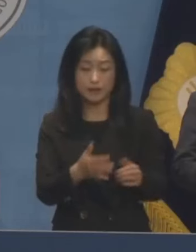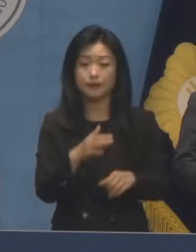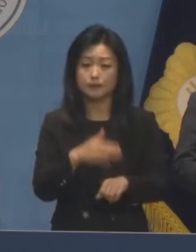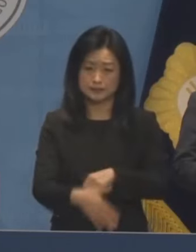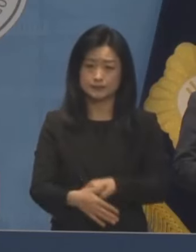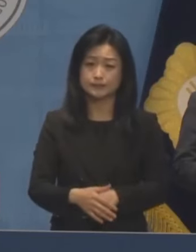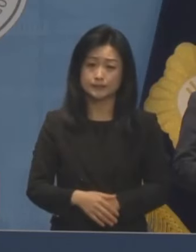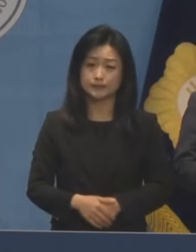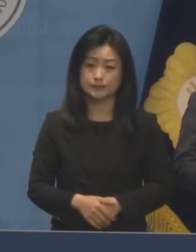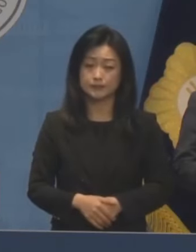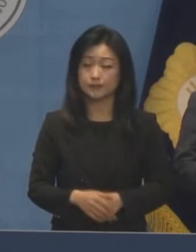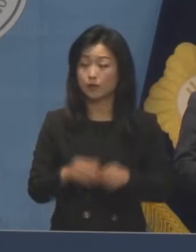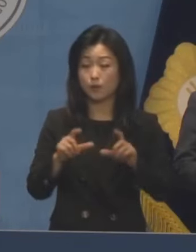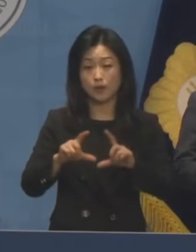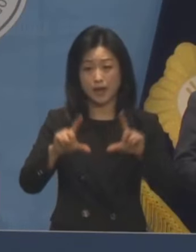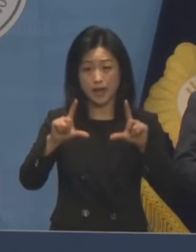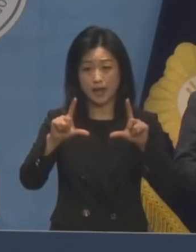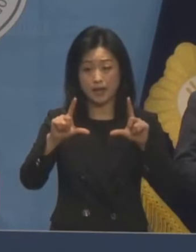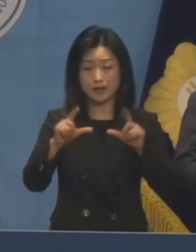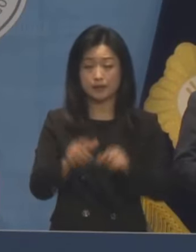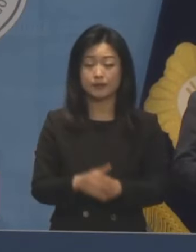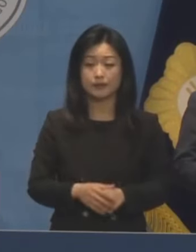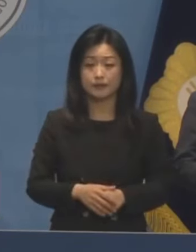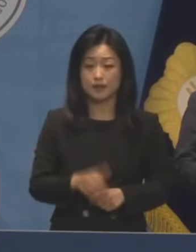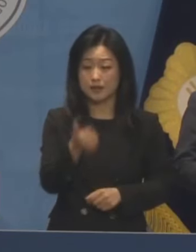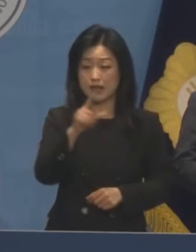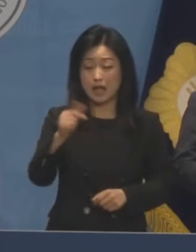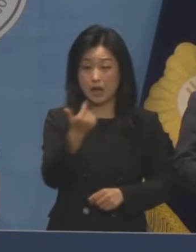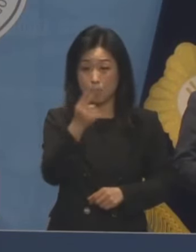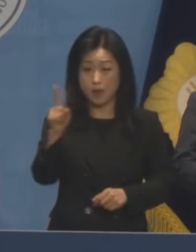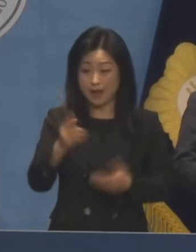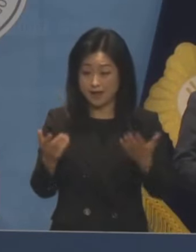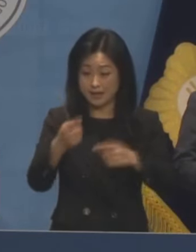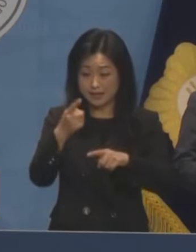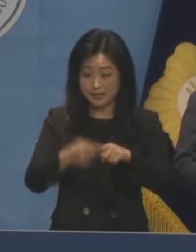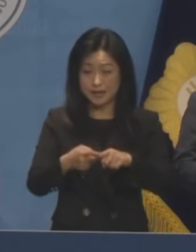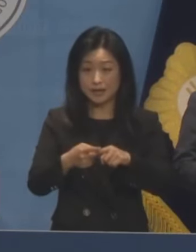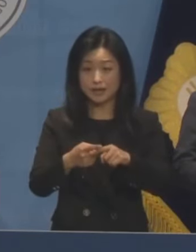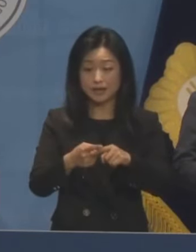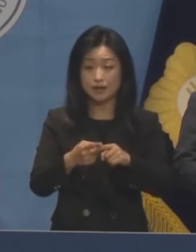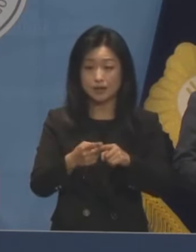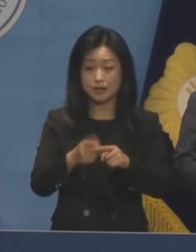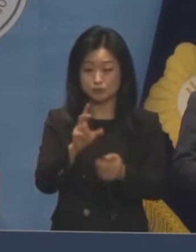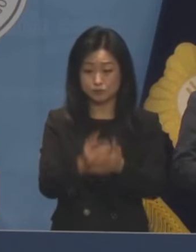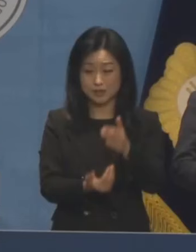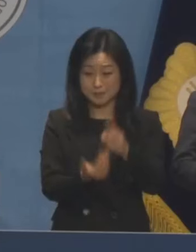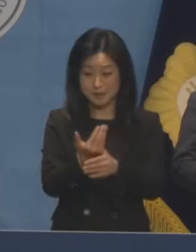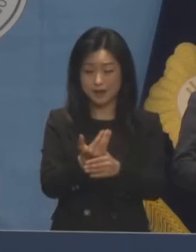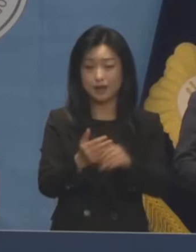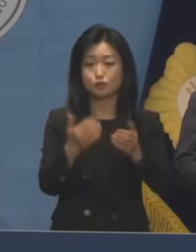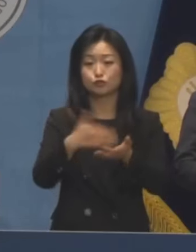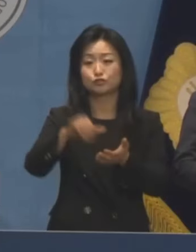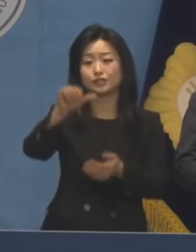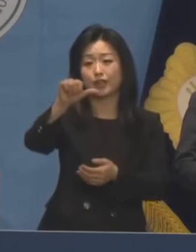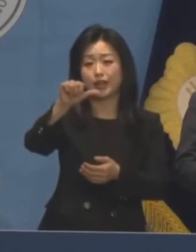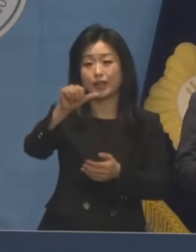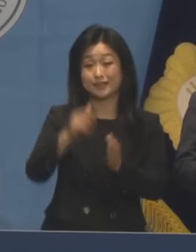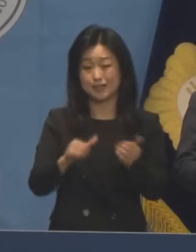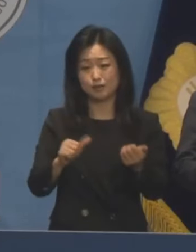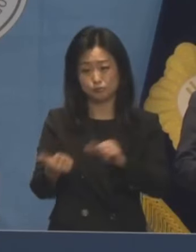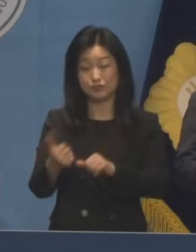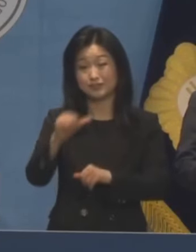것입니다 올해만 한나 오션에서 중대 재회가 다섯 건 발생했습니다 이러고도